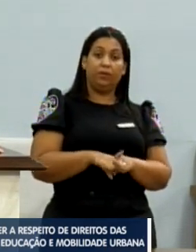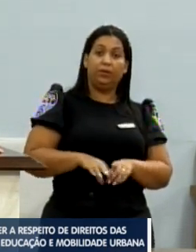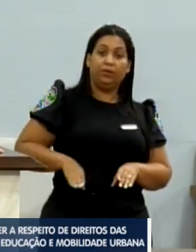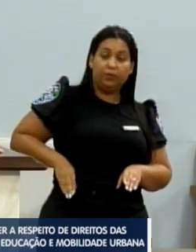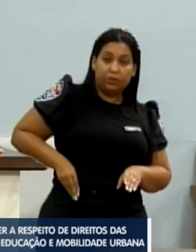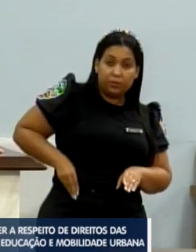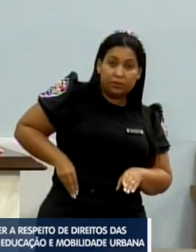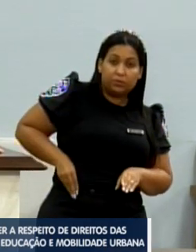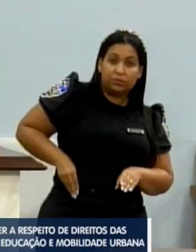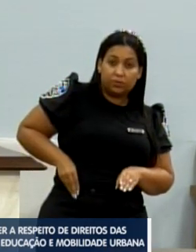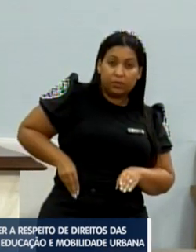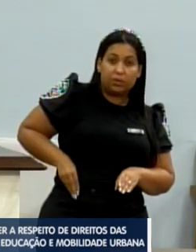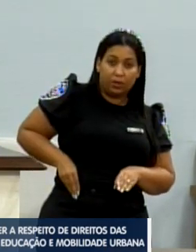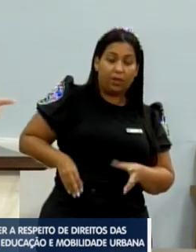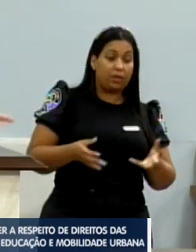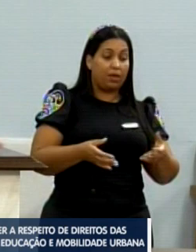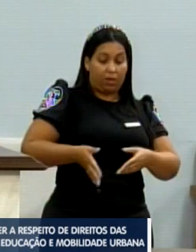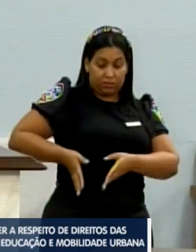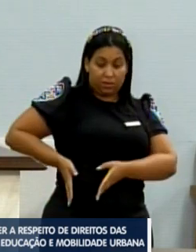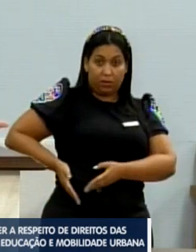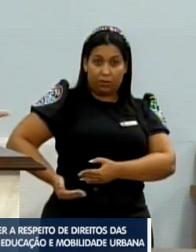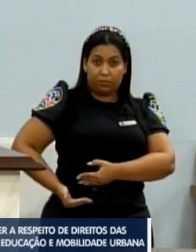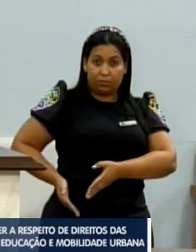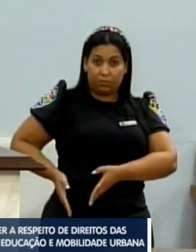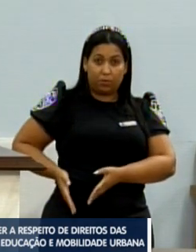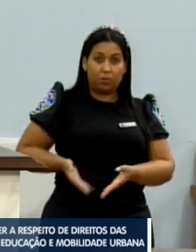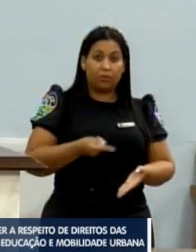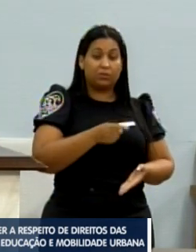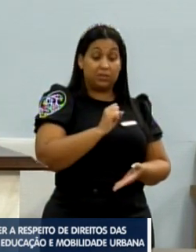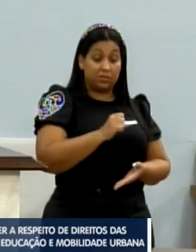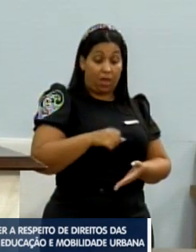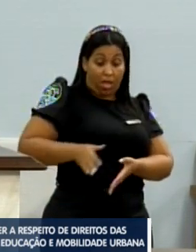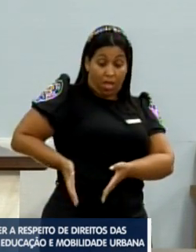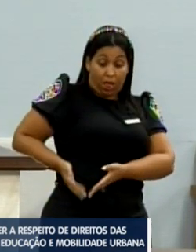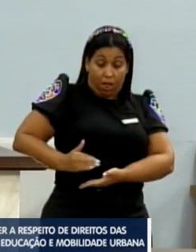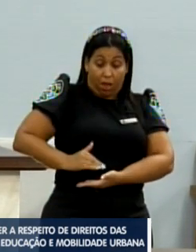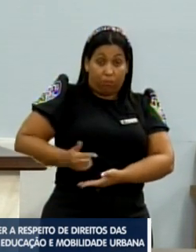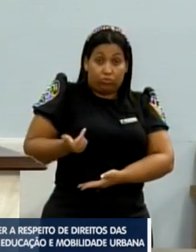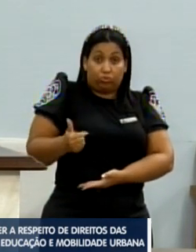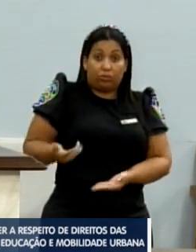ostomia, bolsas de colostomia. O que é um ostomizado sem a bolsa de colostomia?